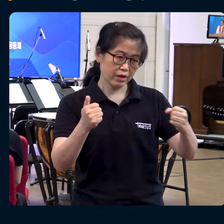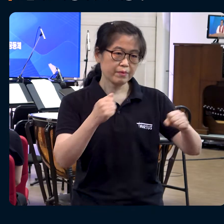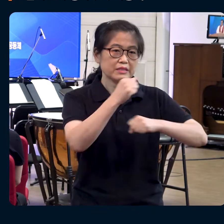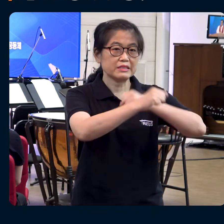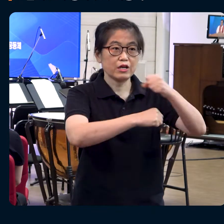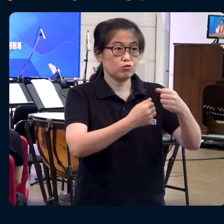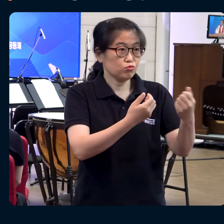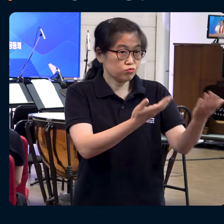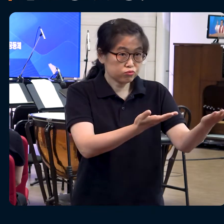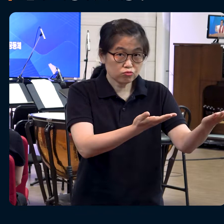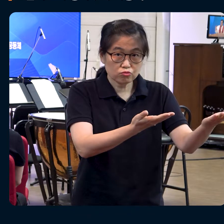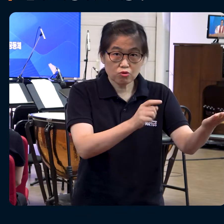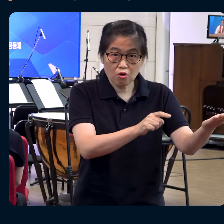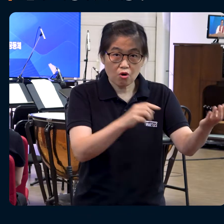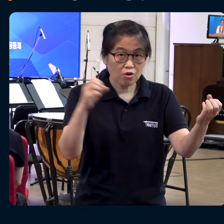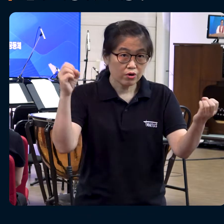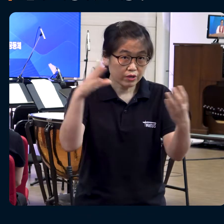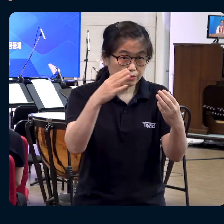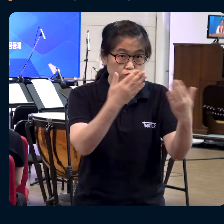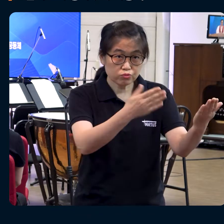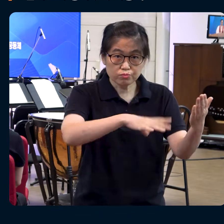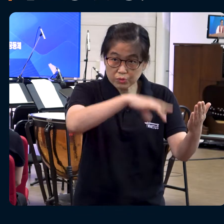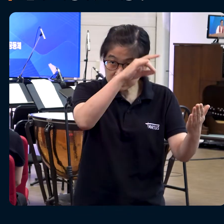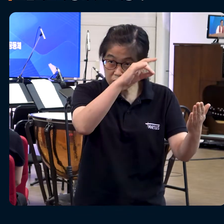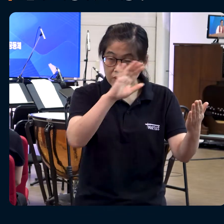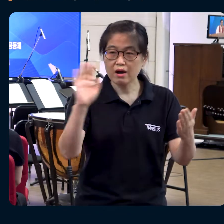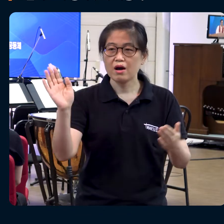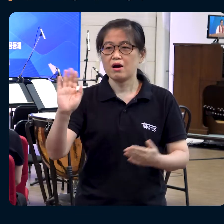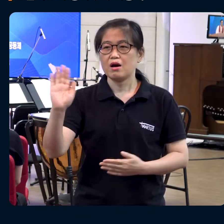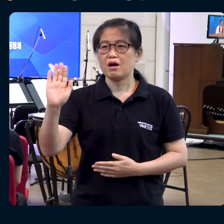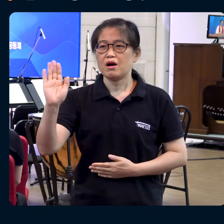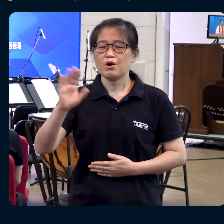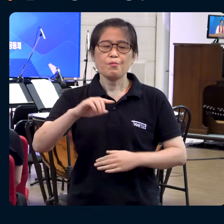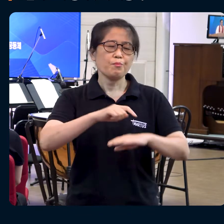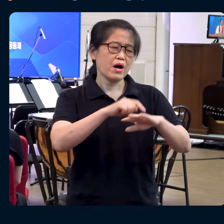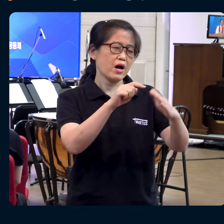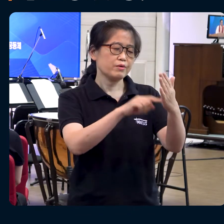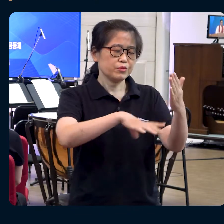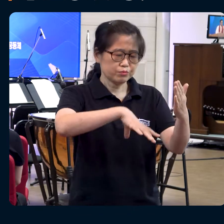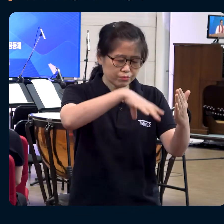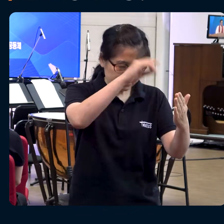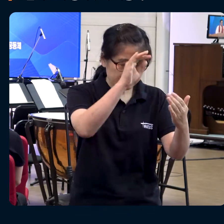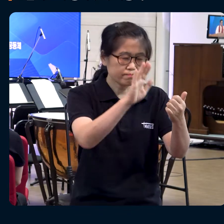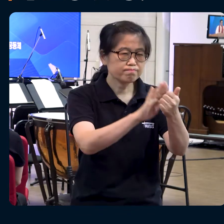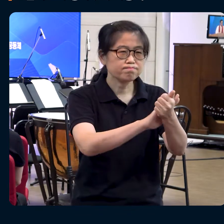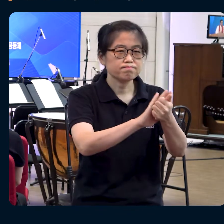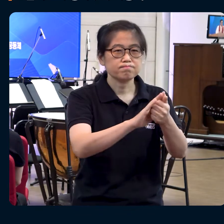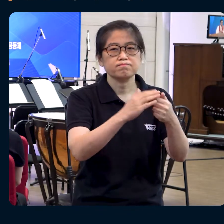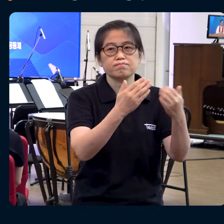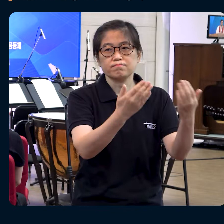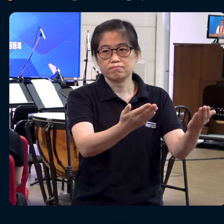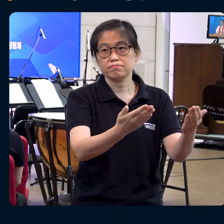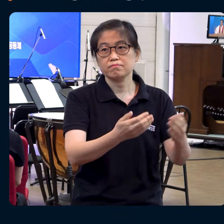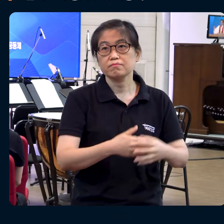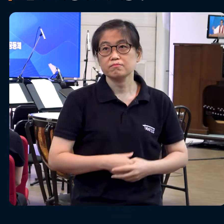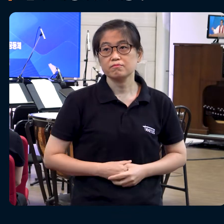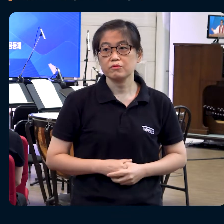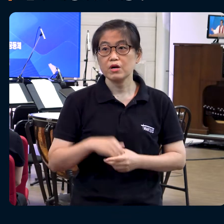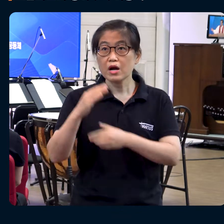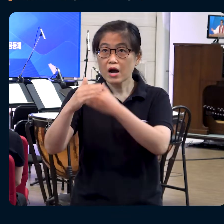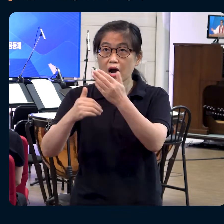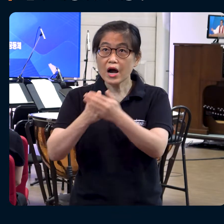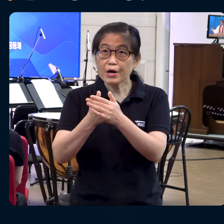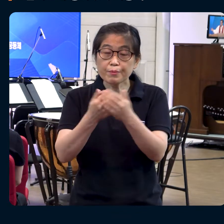것이 아니라, 그렇게 응답하신 것이 먼저가 아니라 먼저 그의 마음을 만지셨다는 것, 이게 하나님의